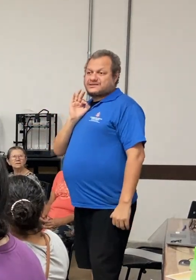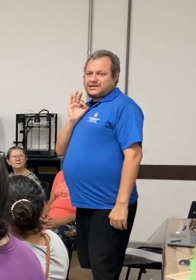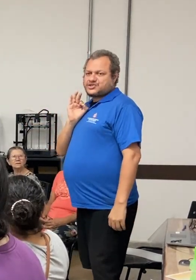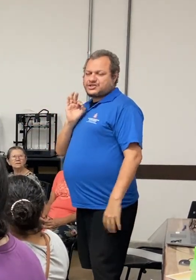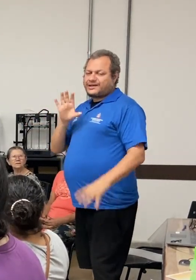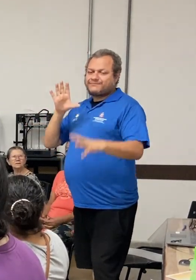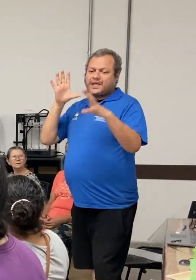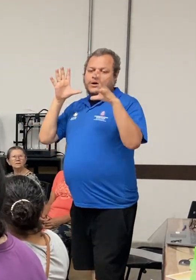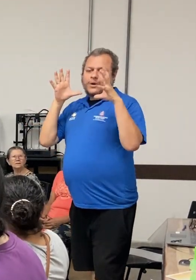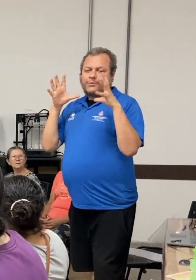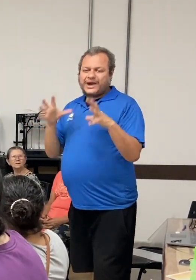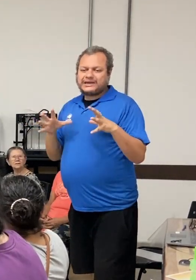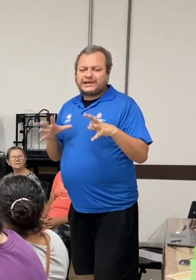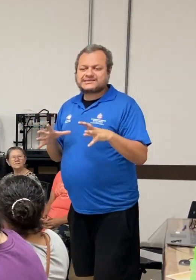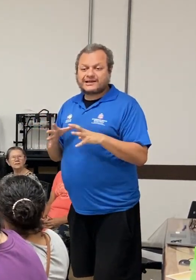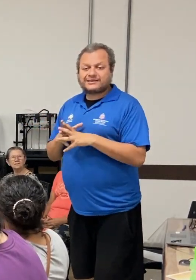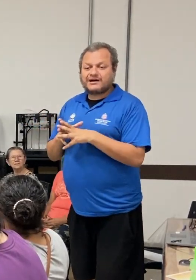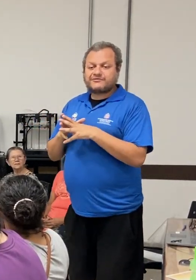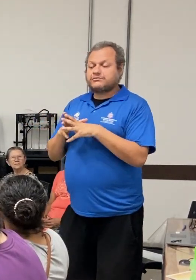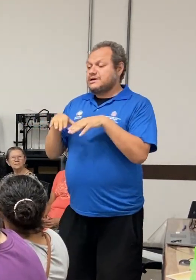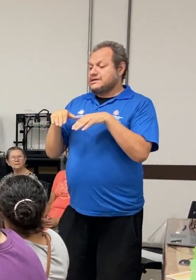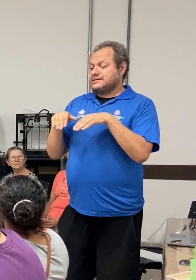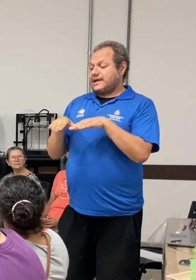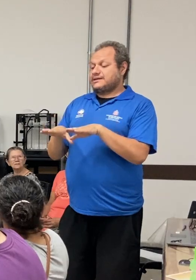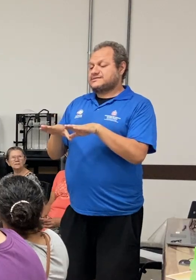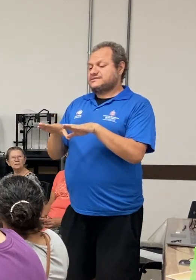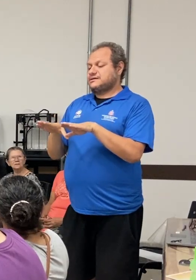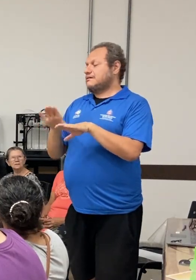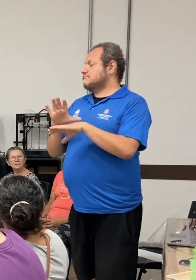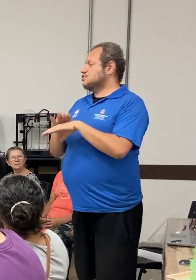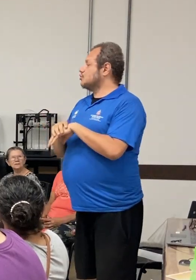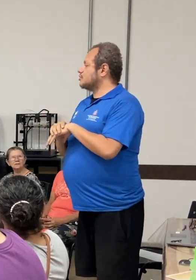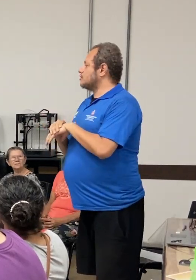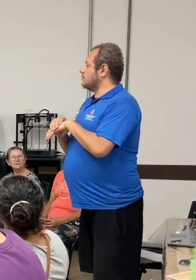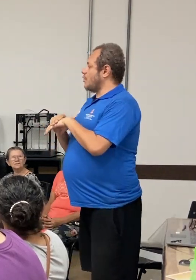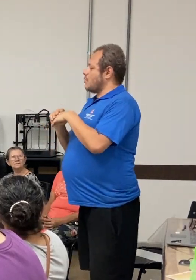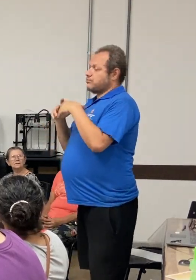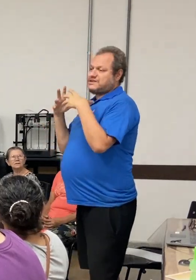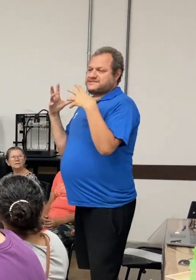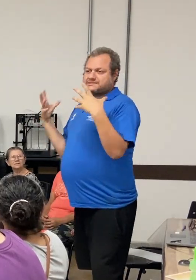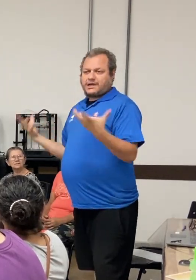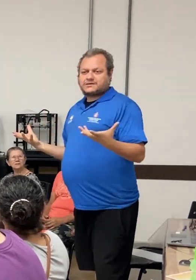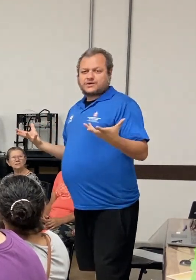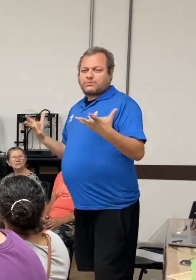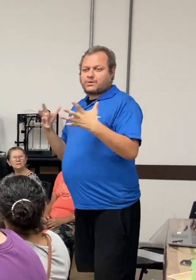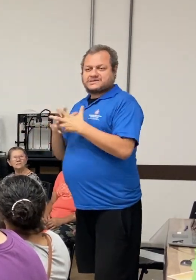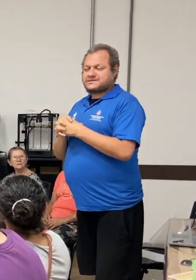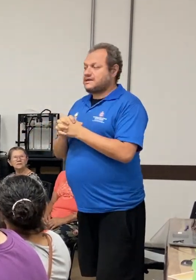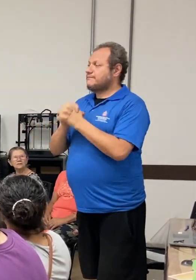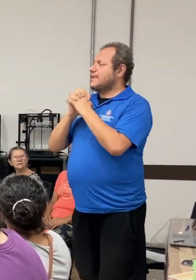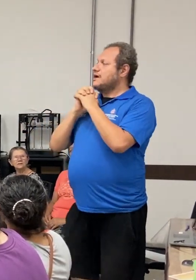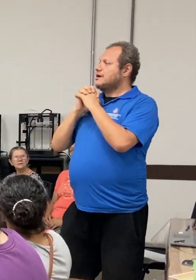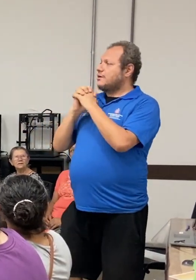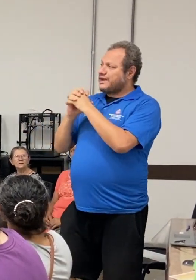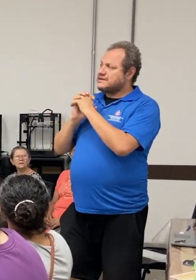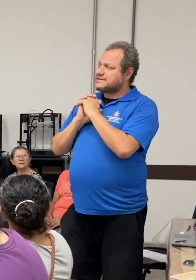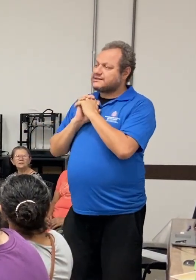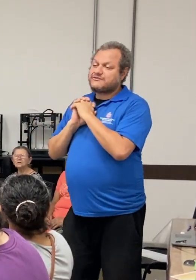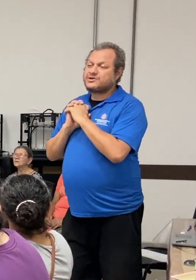na China? Como é que eles tratavam quem nascia surdo ou com deficiência, alguma coisa assim? Como é que eles tratavam na